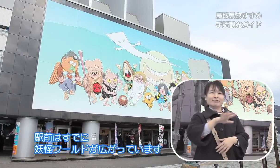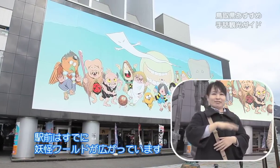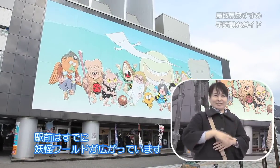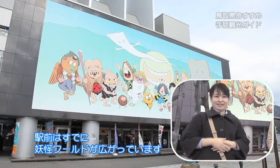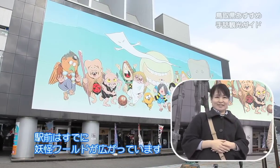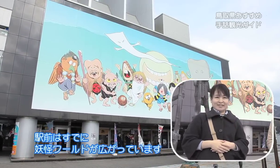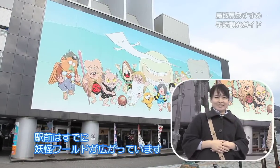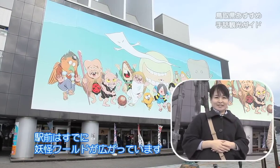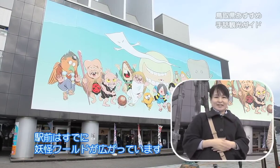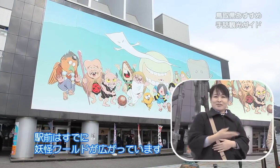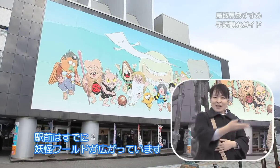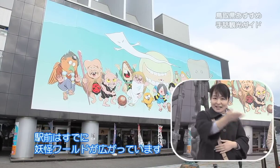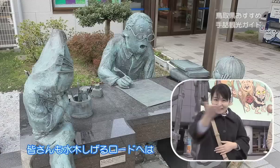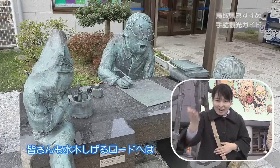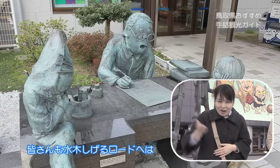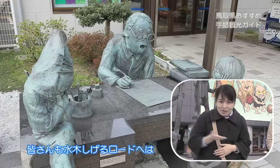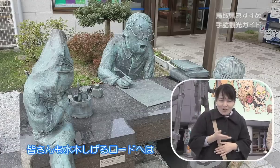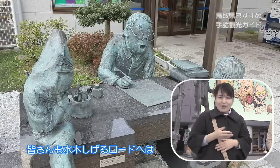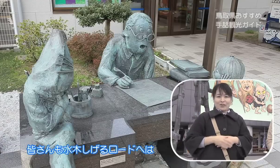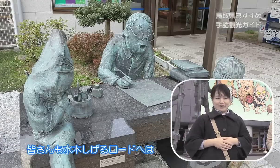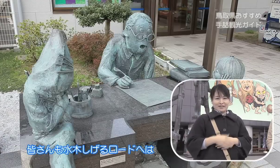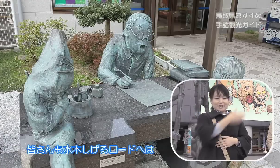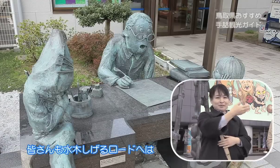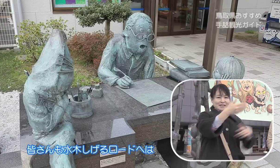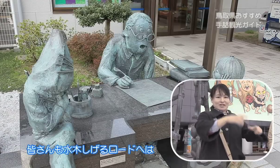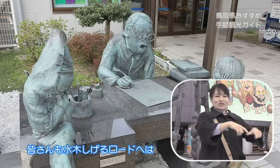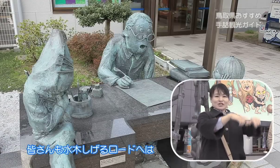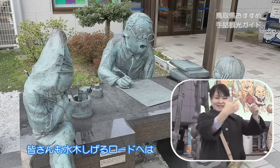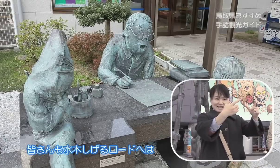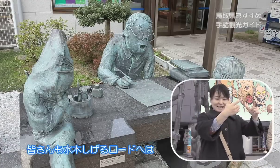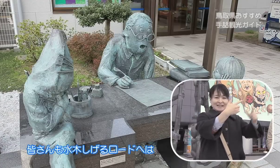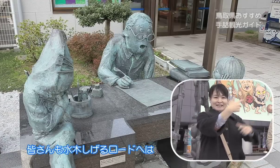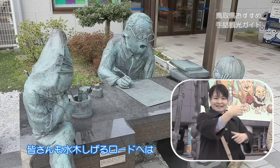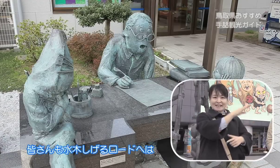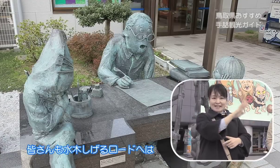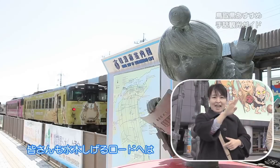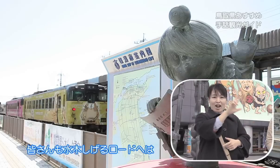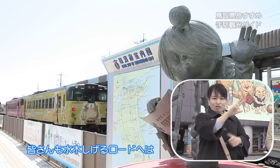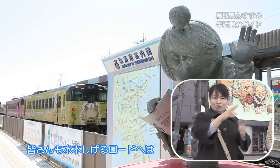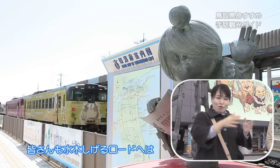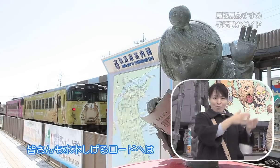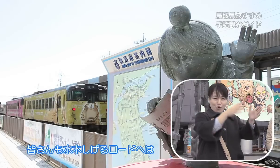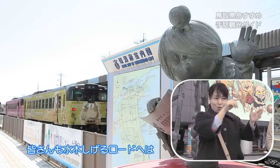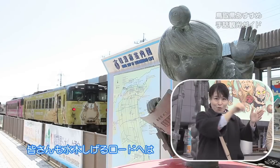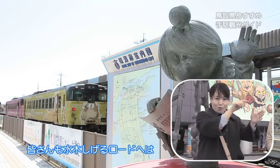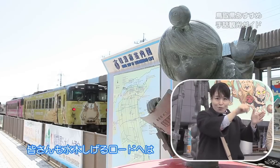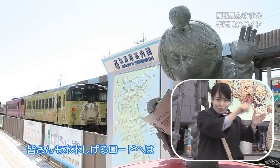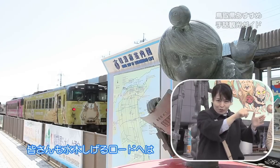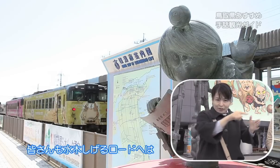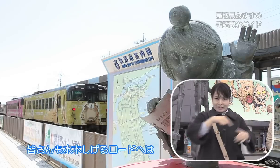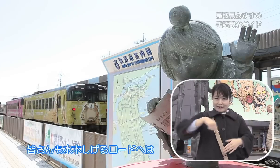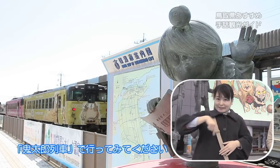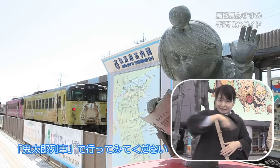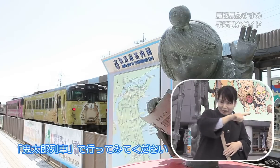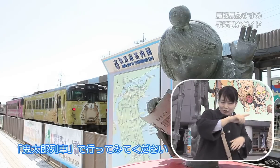いますさんもゲロードへは鬼太郎